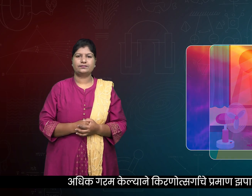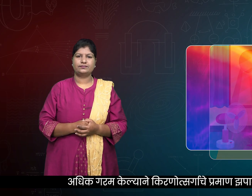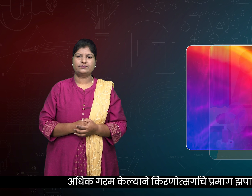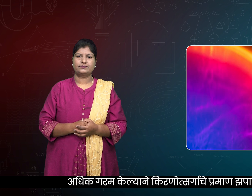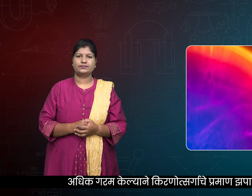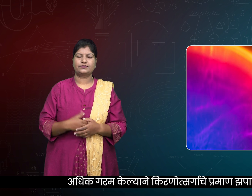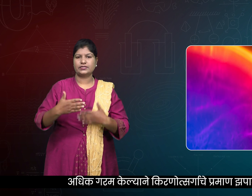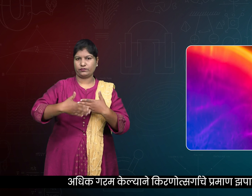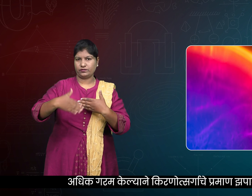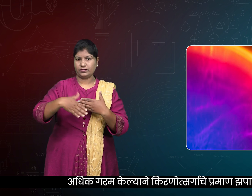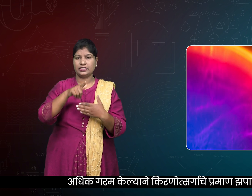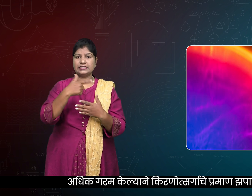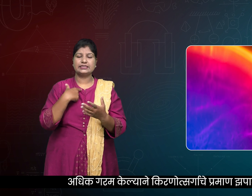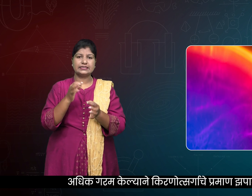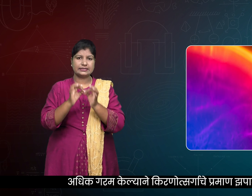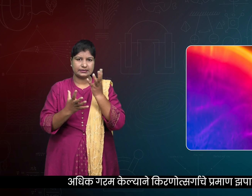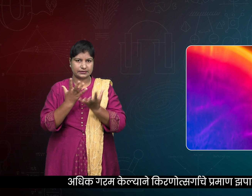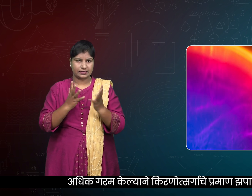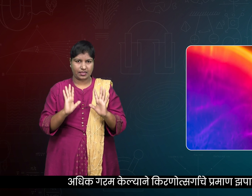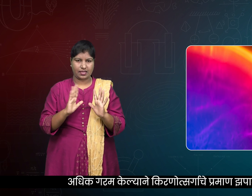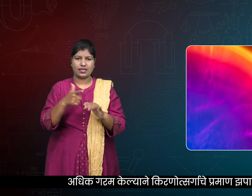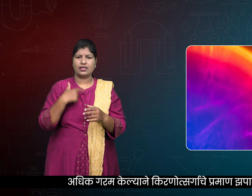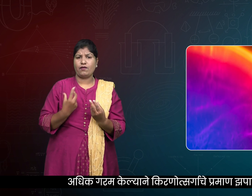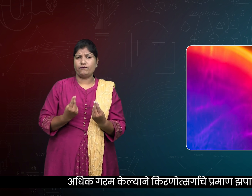अधिक गरम केल्याने किरणोत्सर्गाचे प्रमाण झपाट्याने वाढते